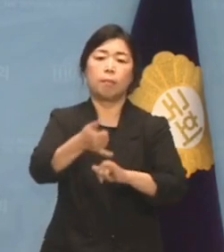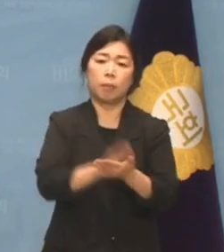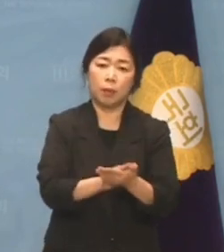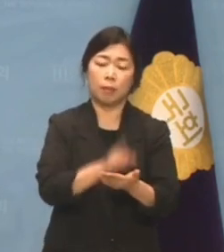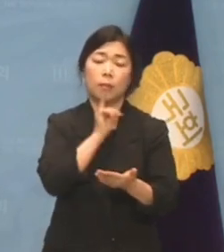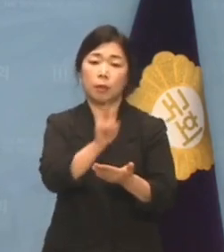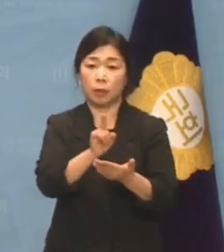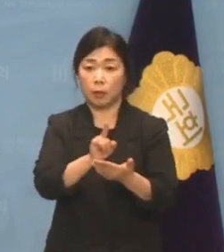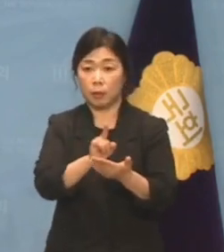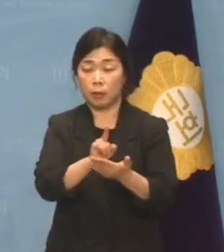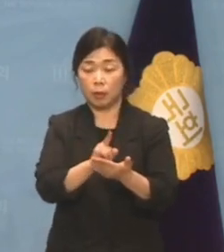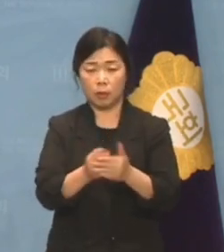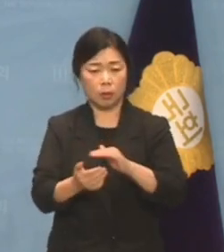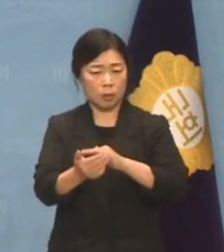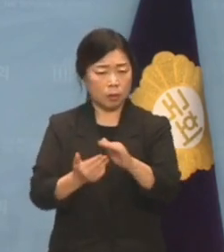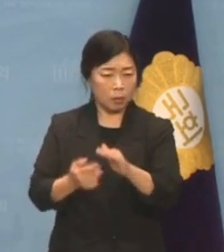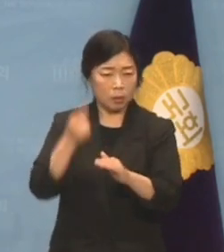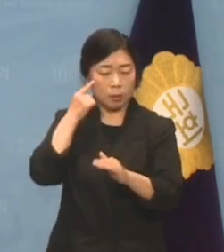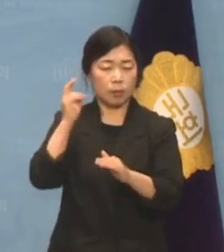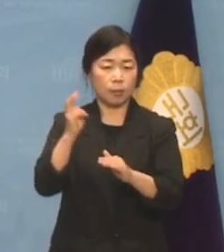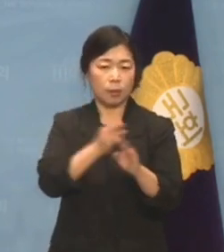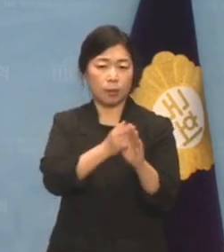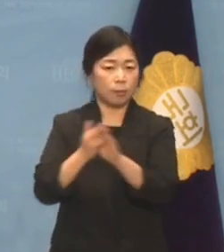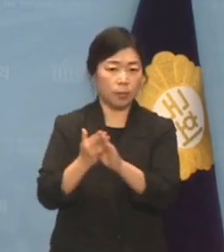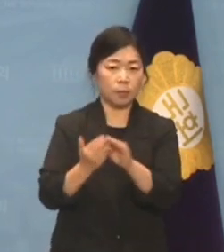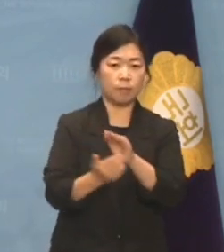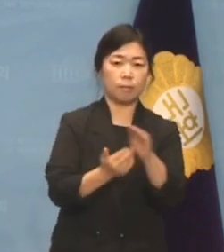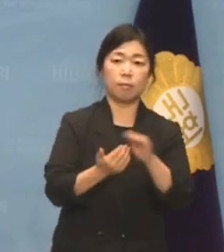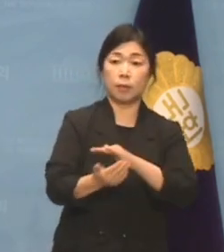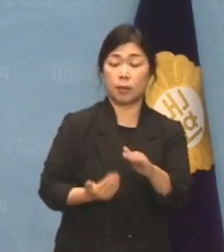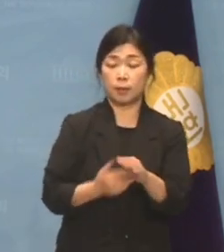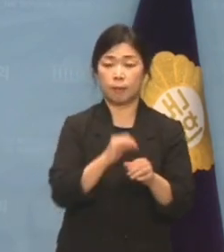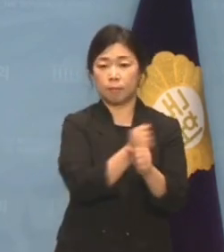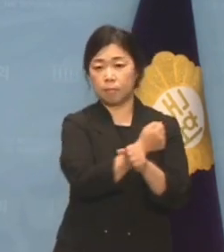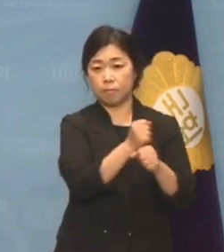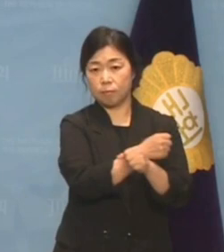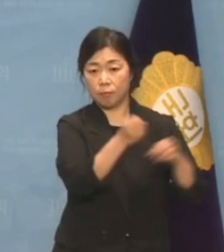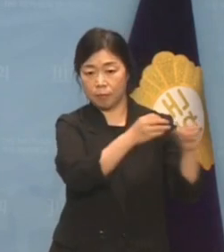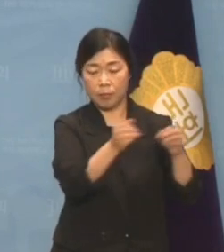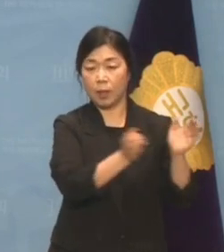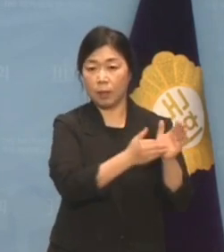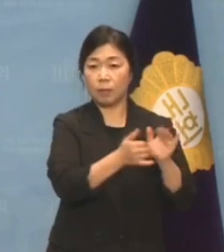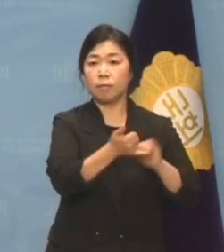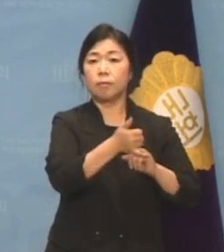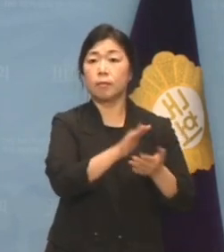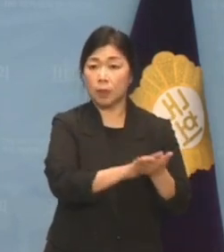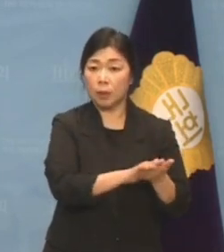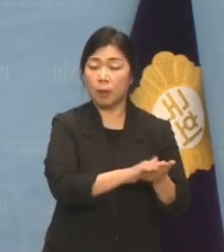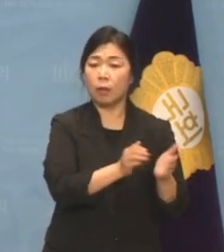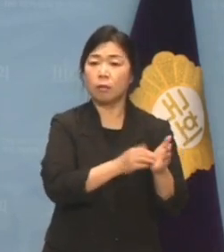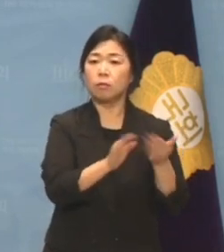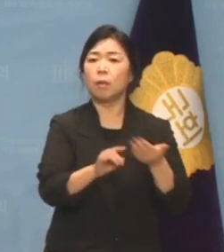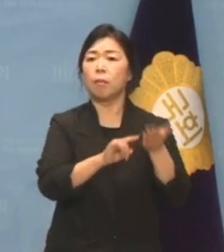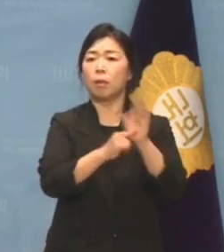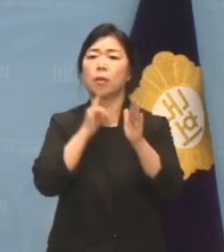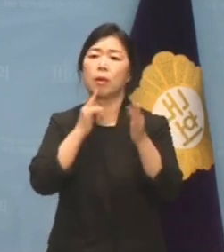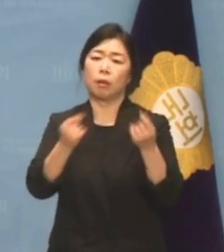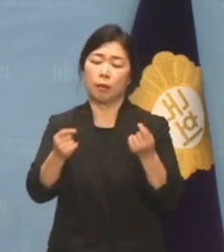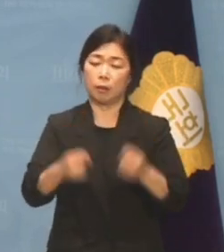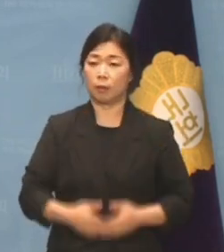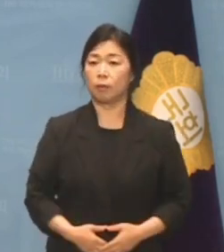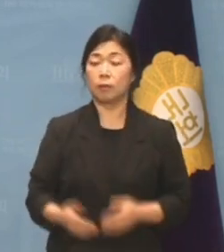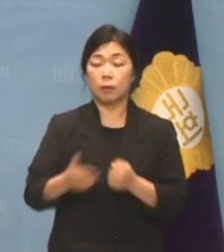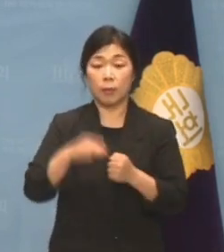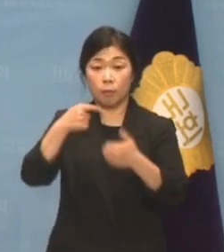치는 시찰단이 아닌지 심히 의심스러운 상황이다. 이에 더불어민주당 후쿠시마 원전 오염수 해양 투기